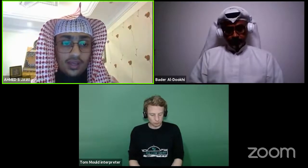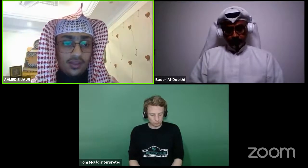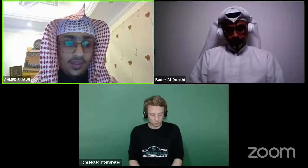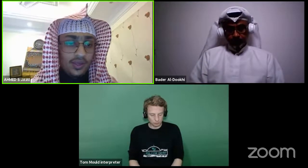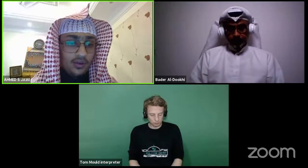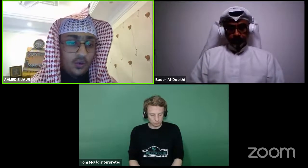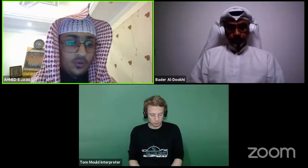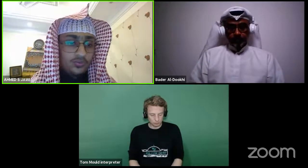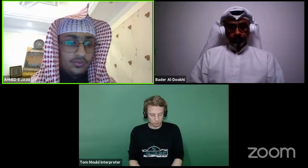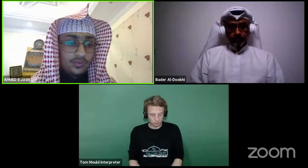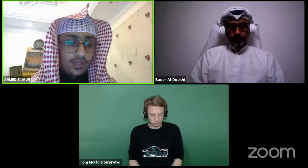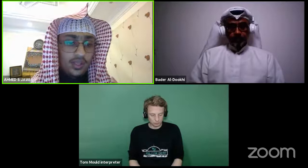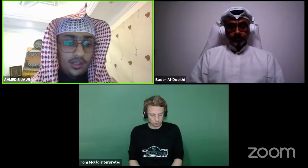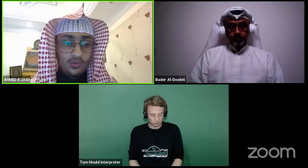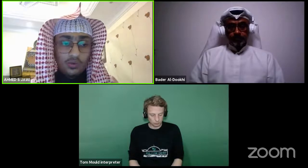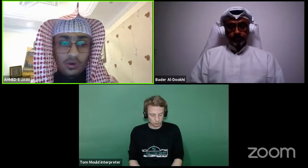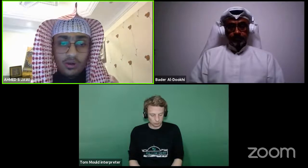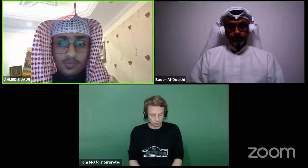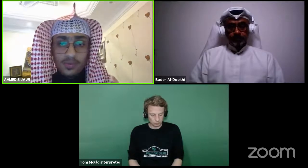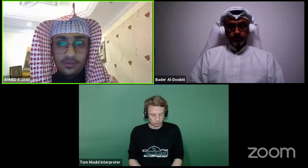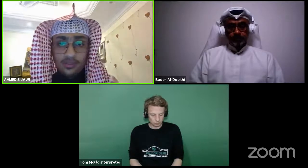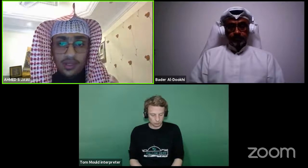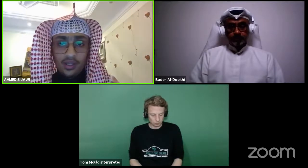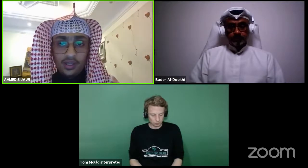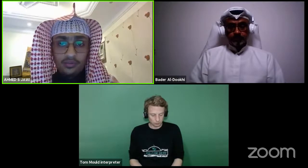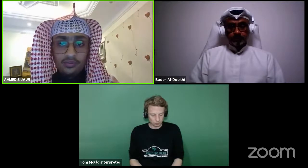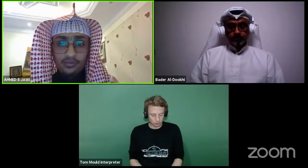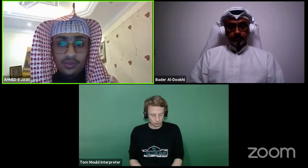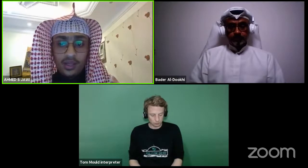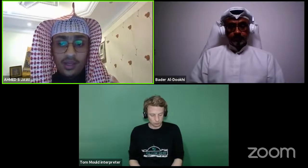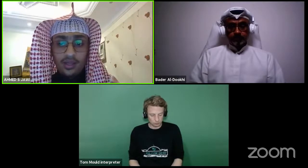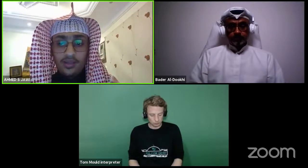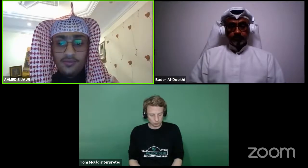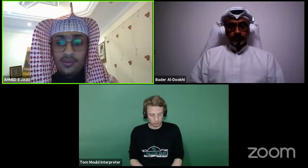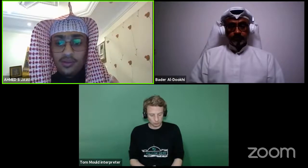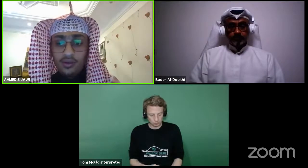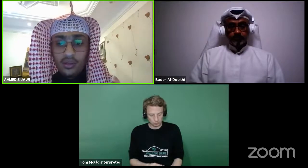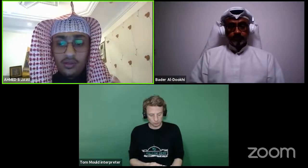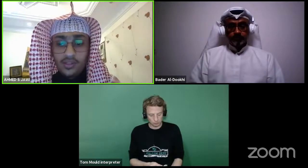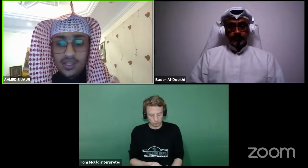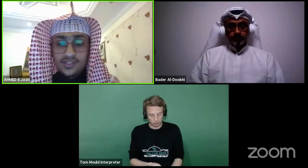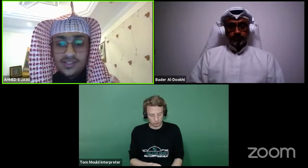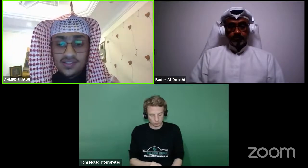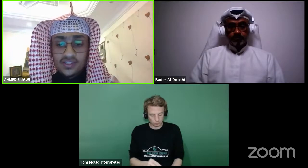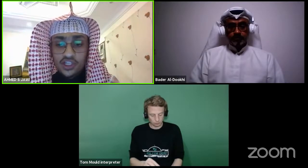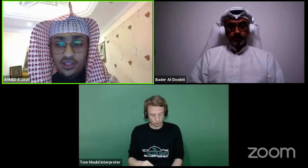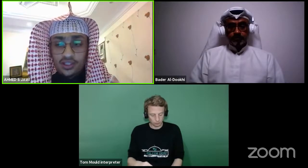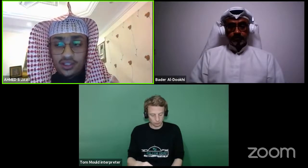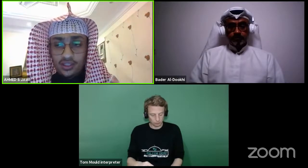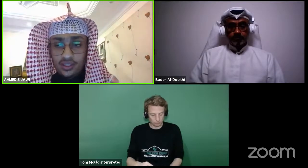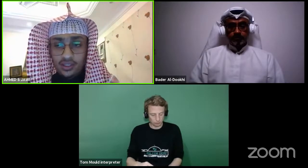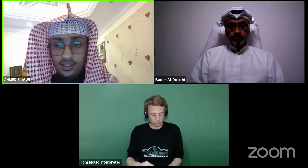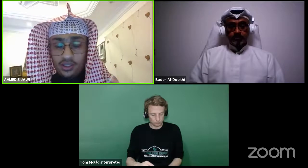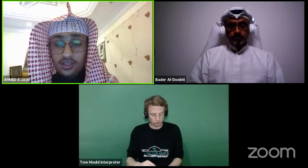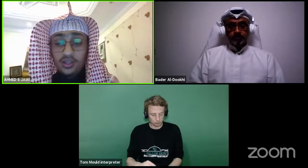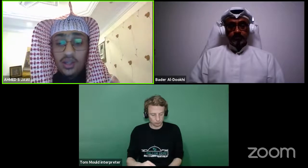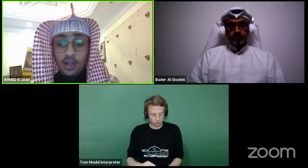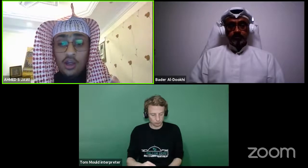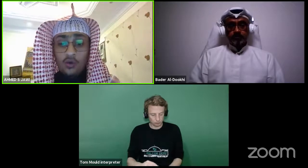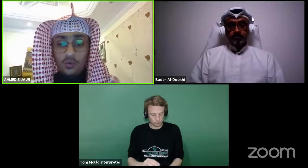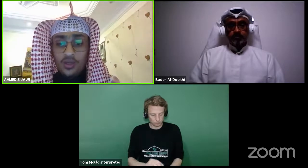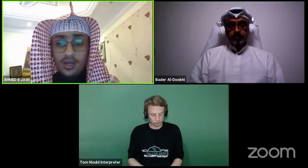قولهم أإذا كنا ترابا أإنا لفي خلق